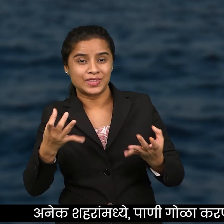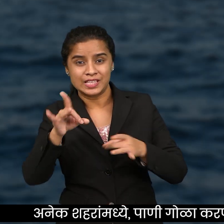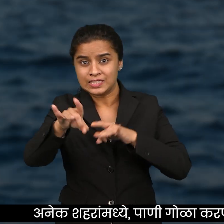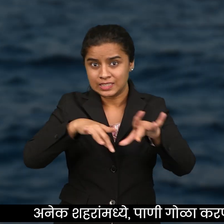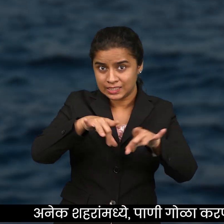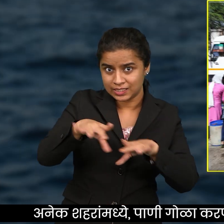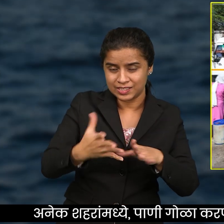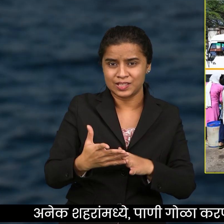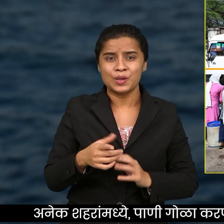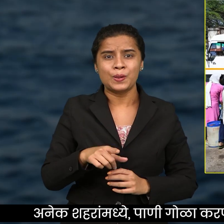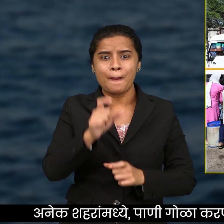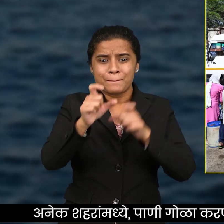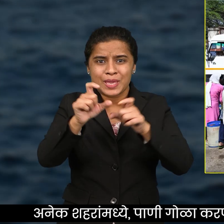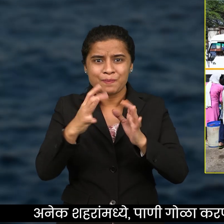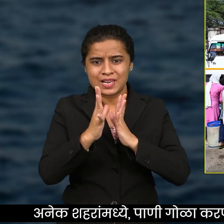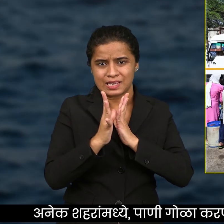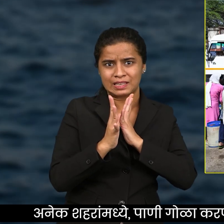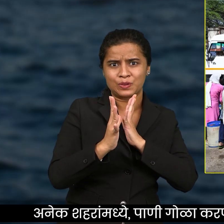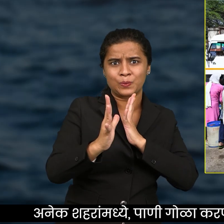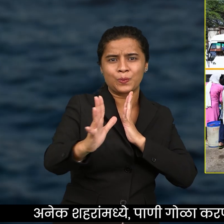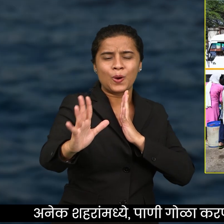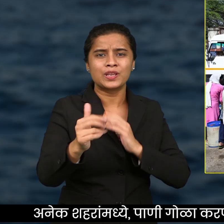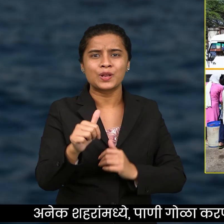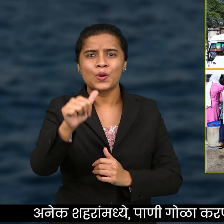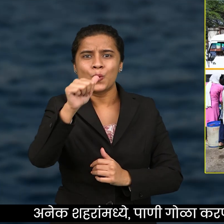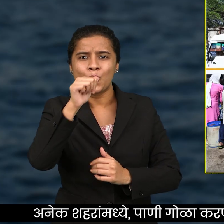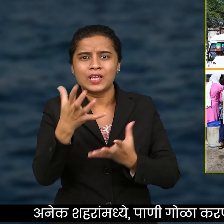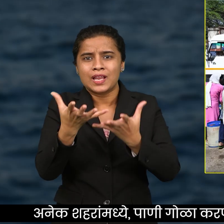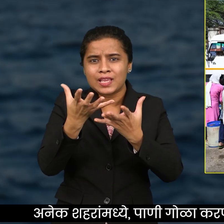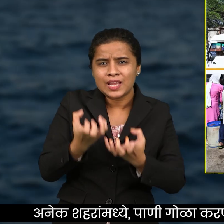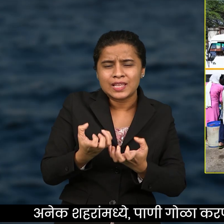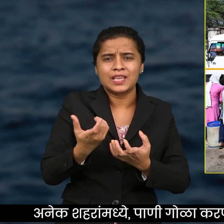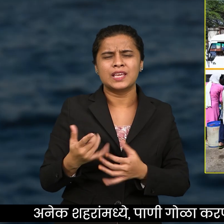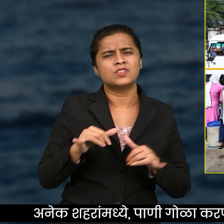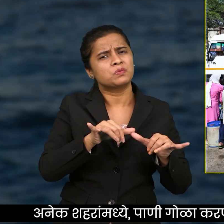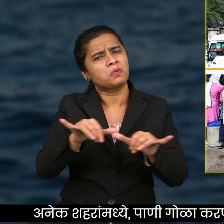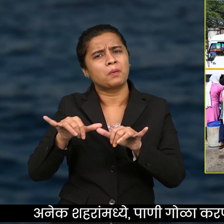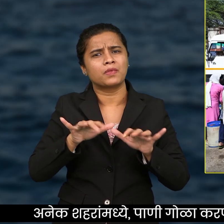अनेक शहरांमध्ये पाणी गोळा करण्यासाठी लांब रांगा लावणे सामान्य झाले आहे.